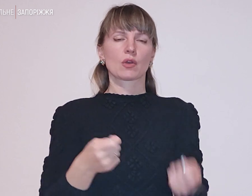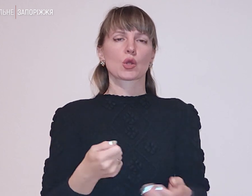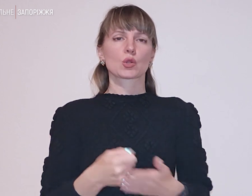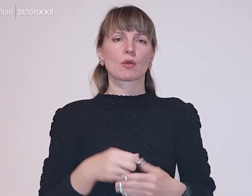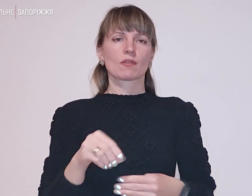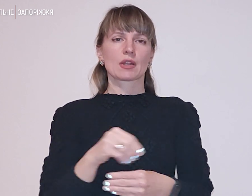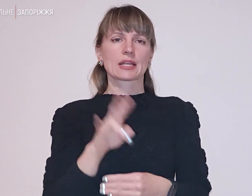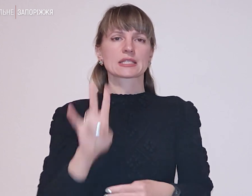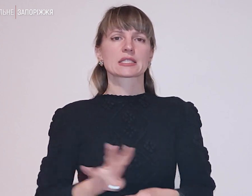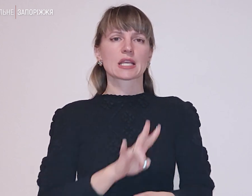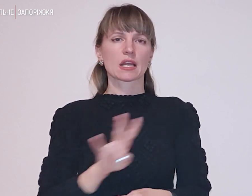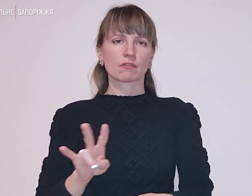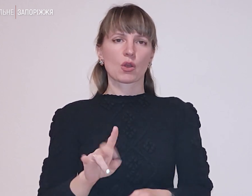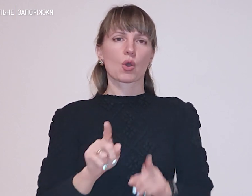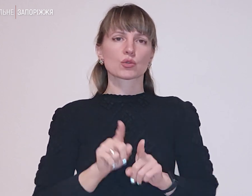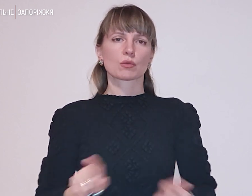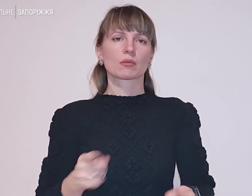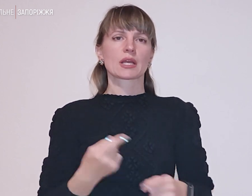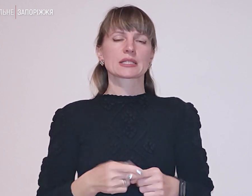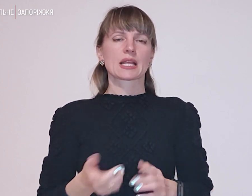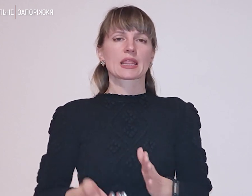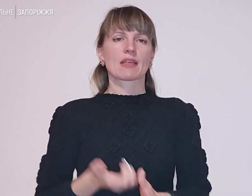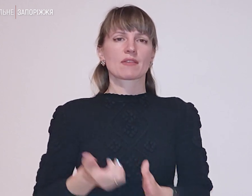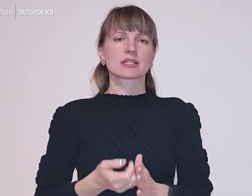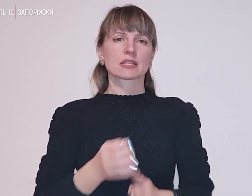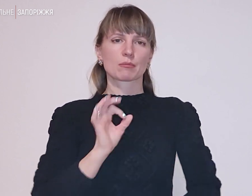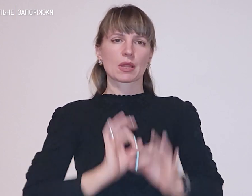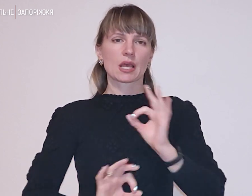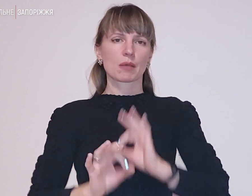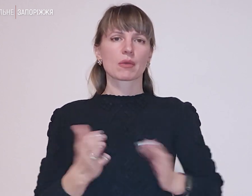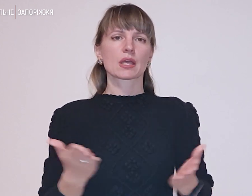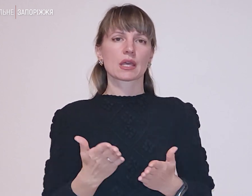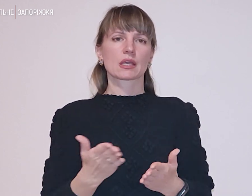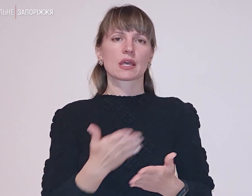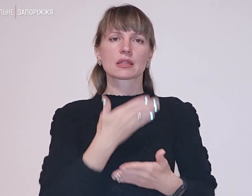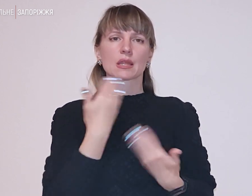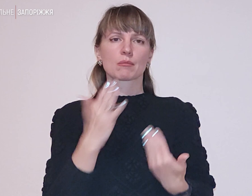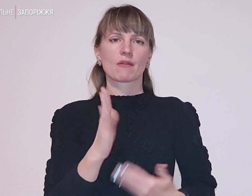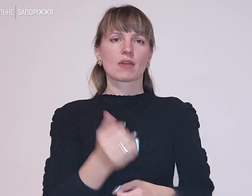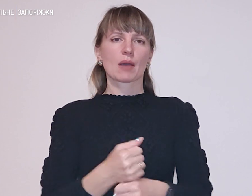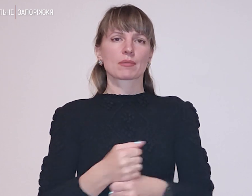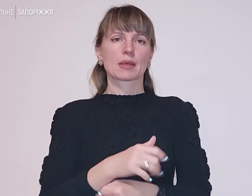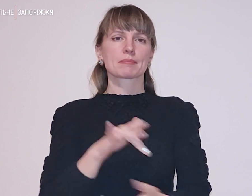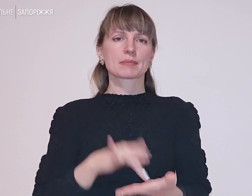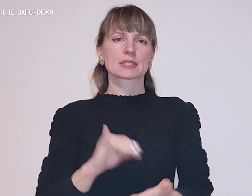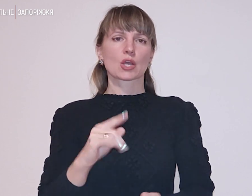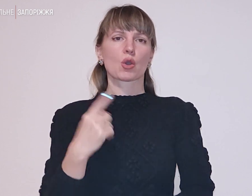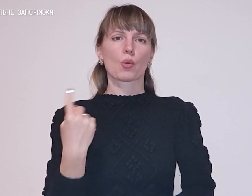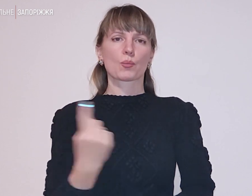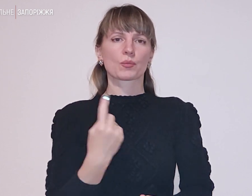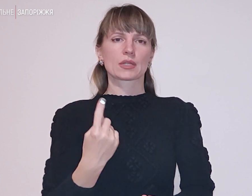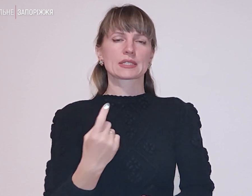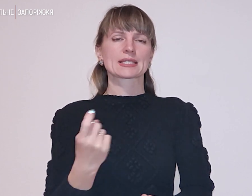церкви, особливий. Це дефіцитні медикаменти, яких немає в аптеках міста та області з перших днів